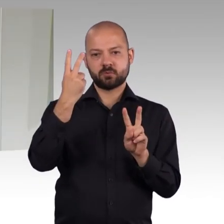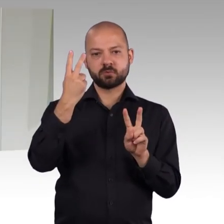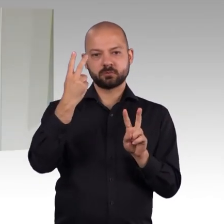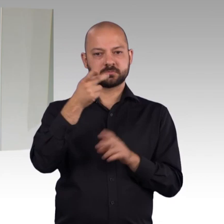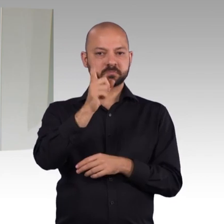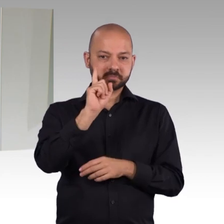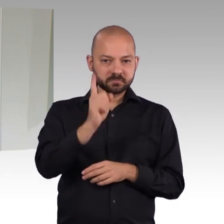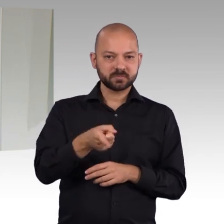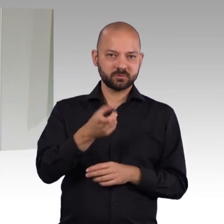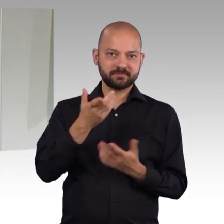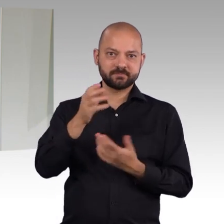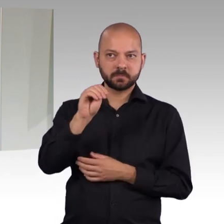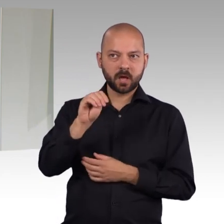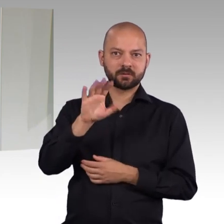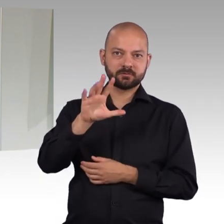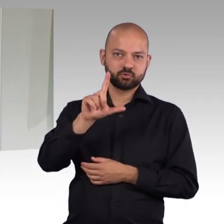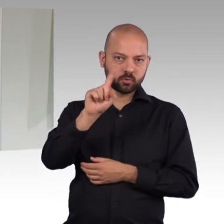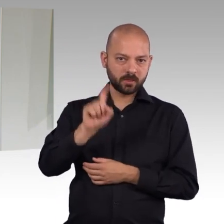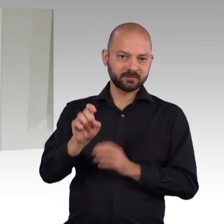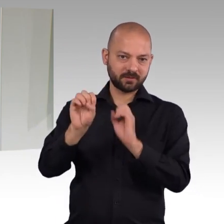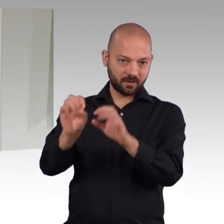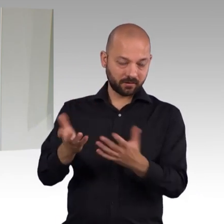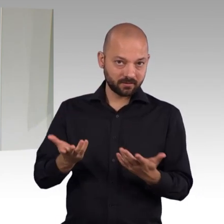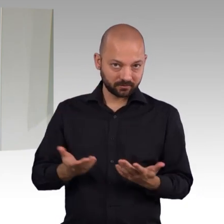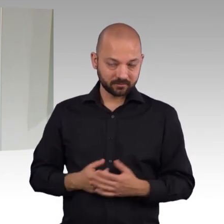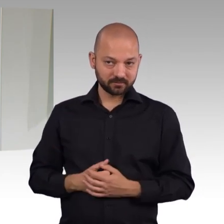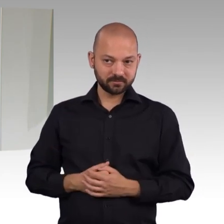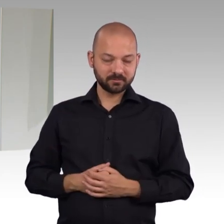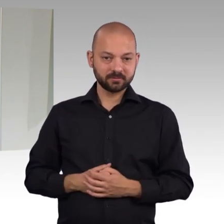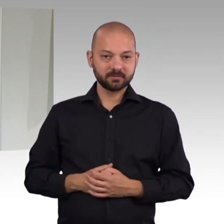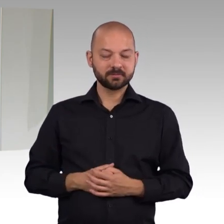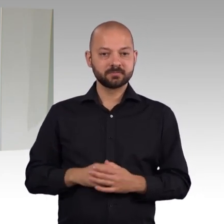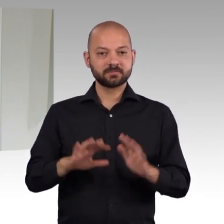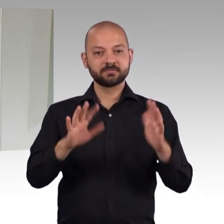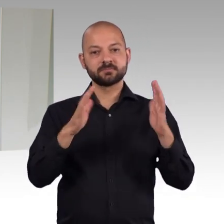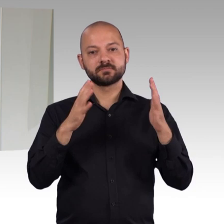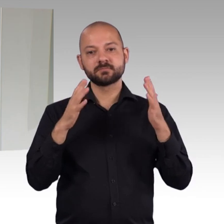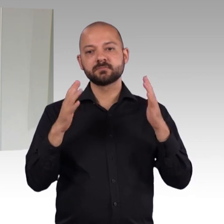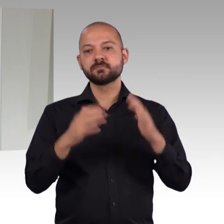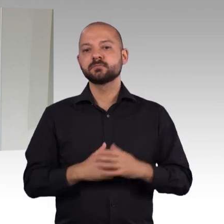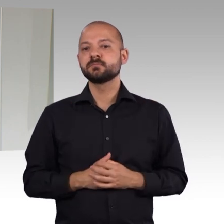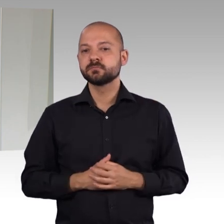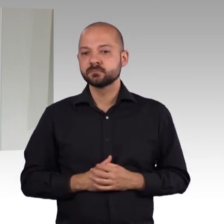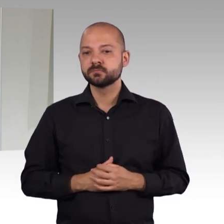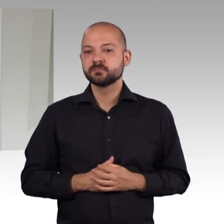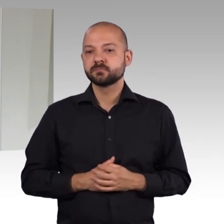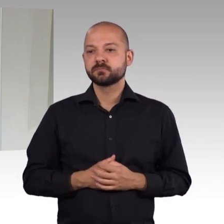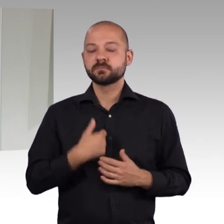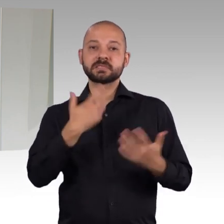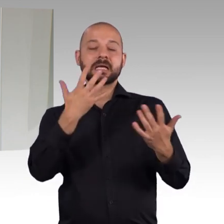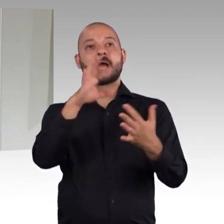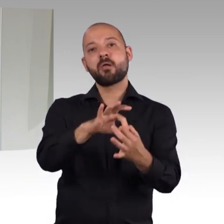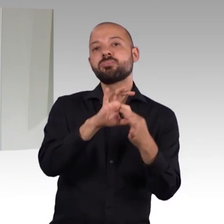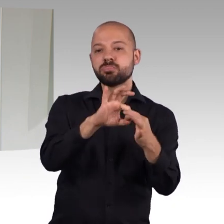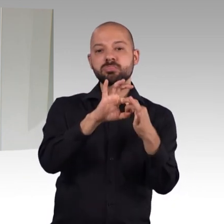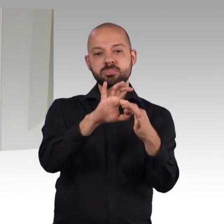Aber wir werden daran keinen Anstoß nehmen, denn die Eignung einer Ministerin für ihr Amt zeigt